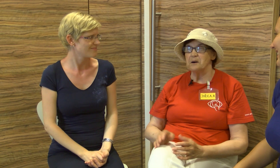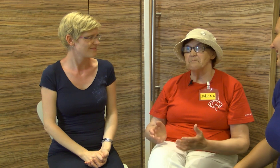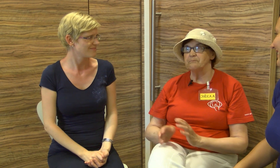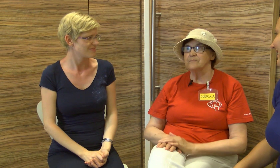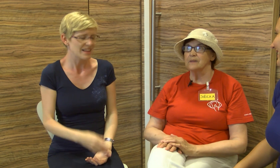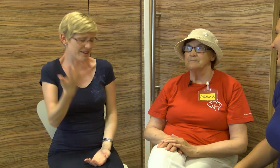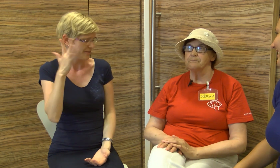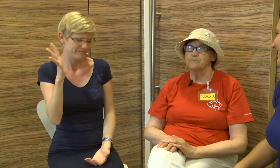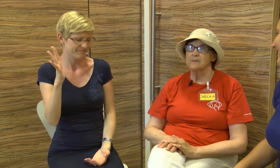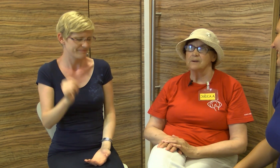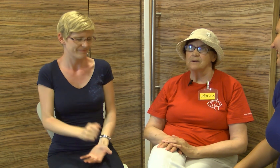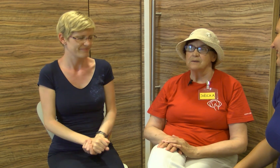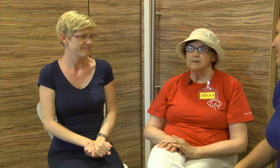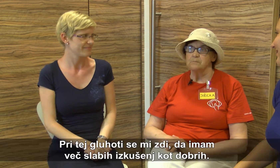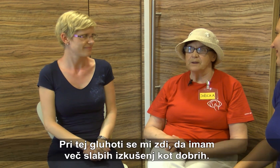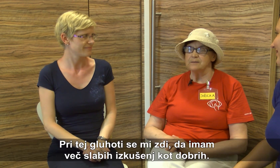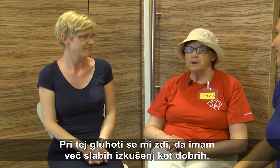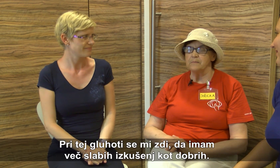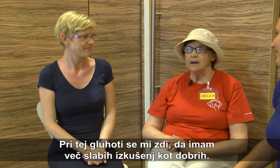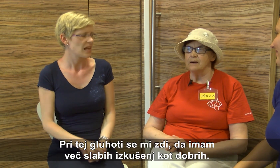Ne vem,